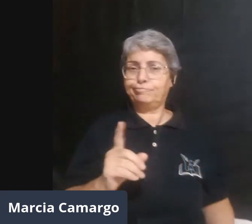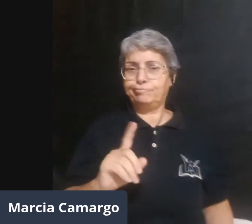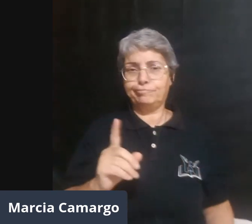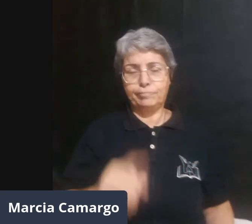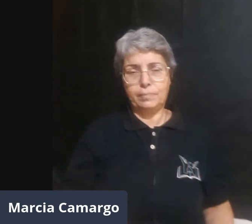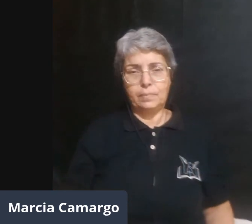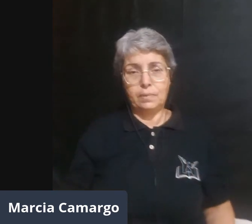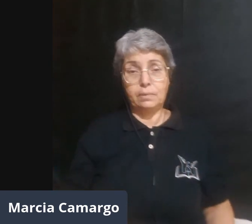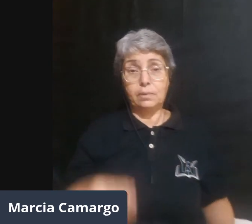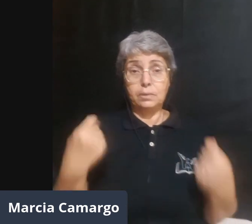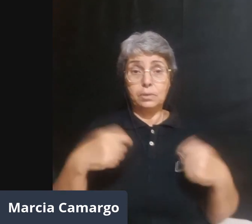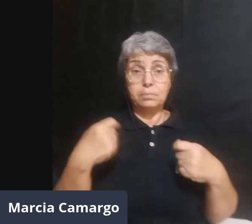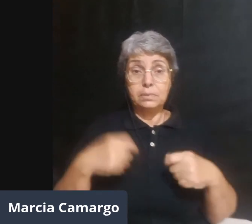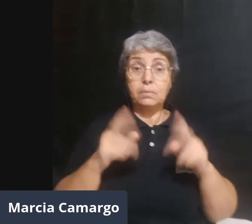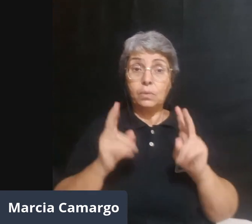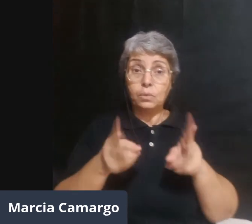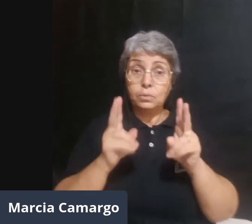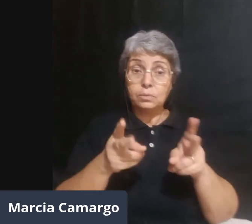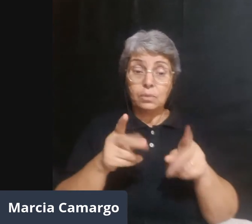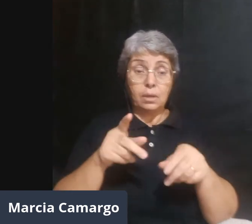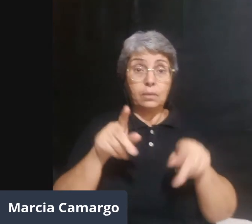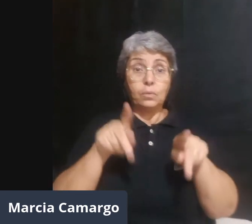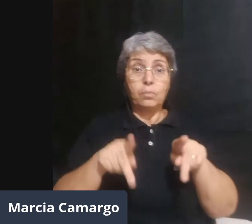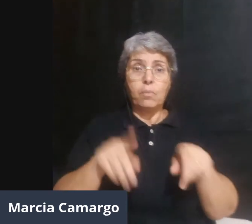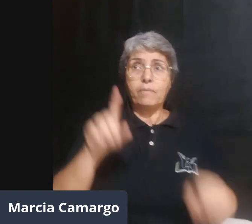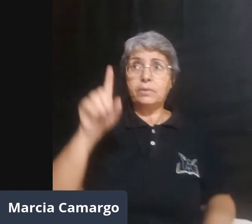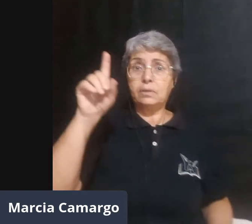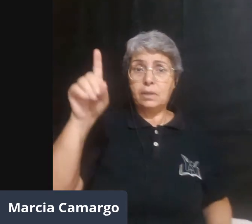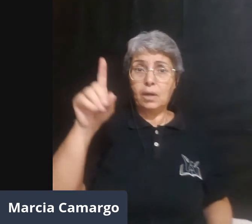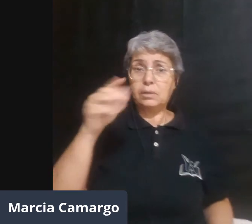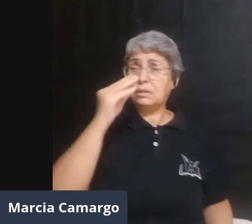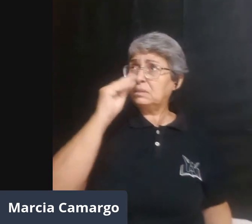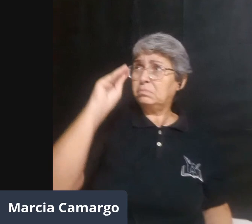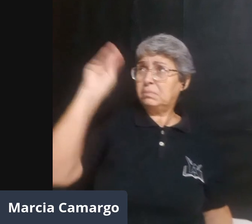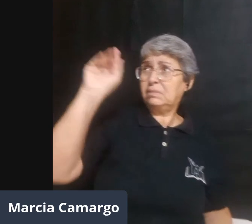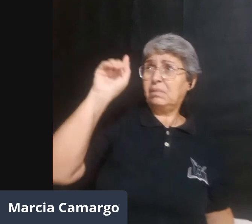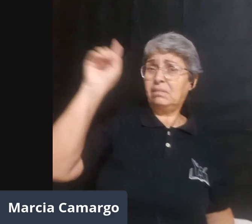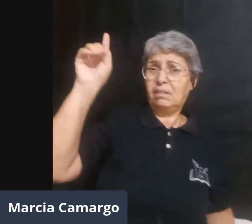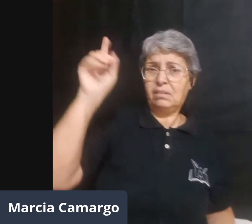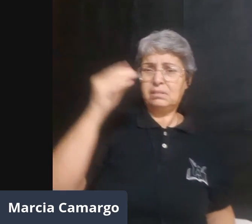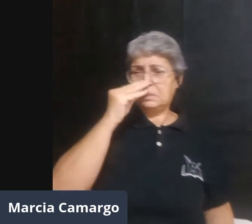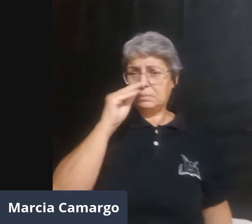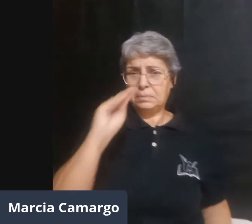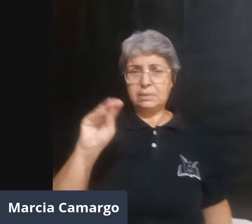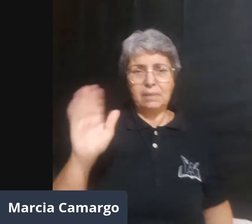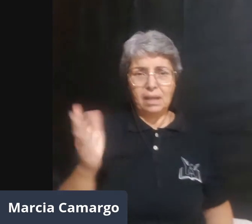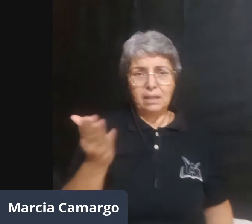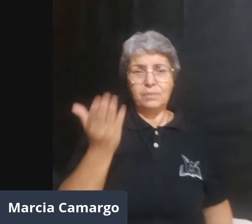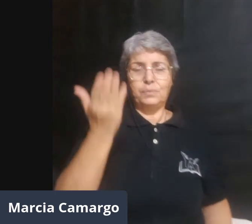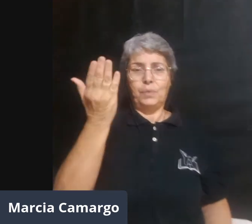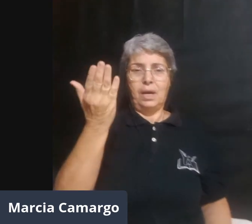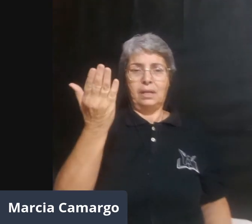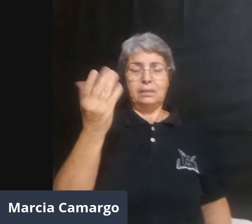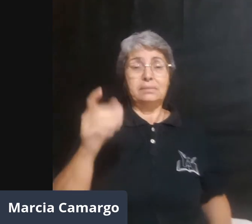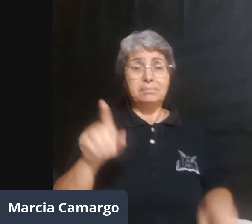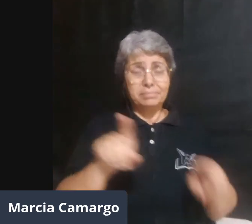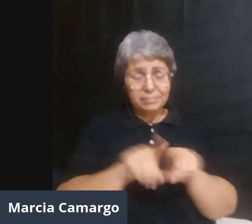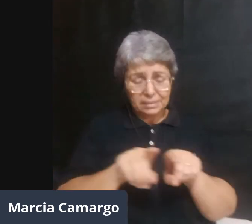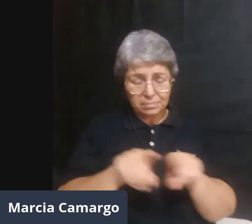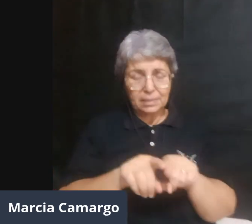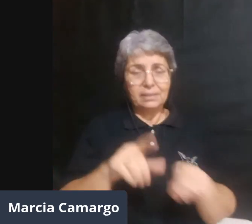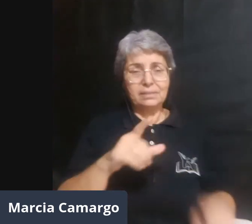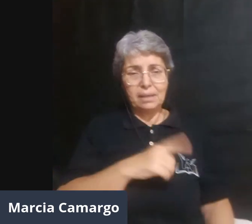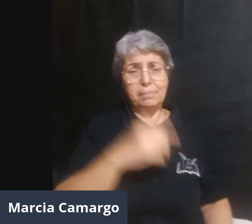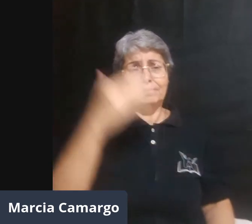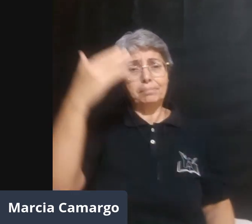Nós desprezamos os apelos de Deus por meio de sua serva, mesmo com as provas irrefutáveis de que